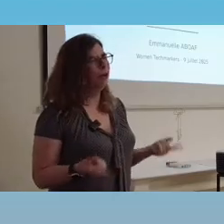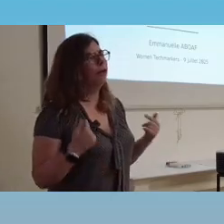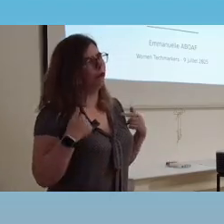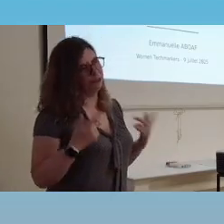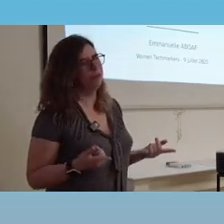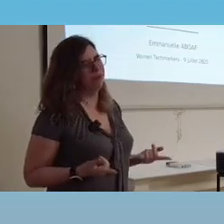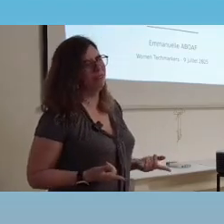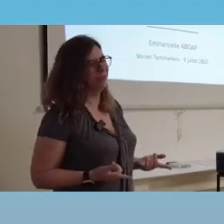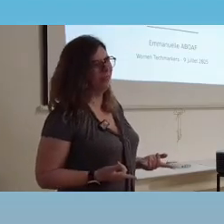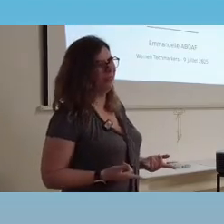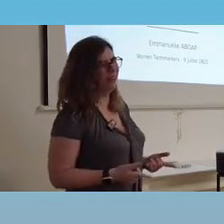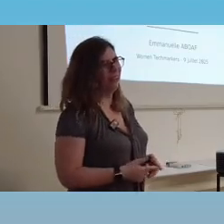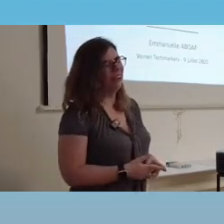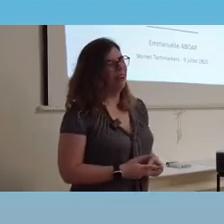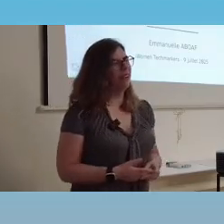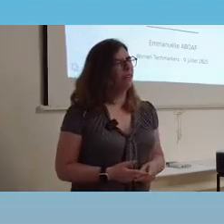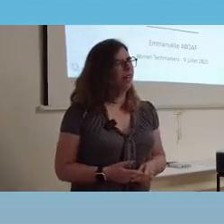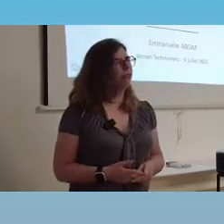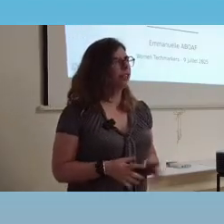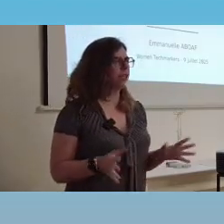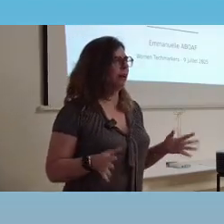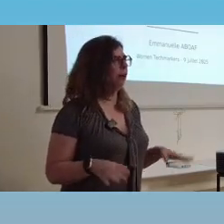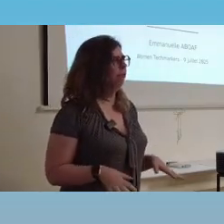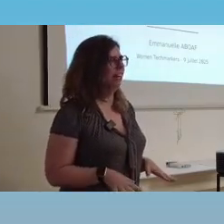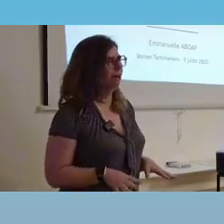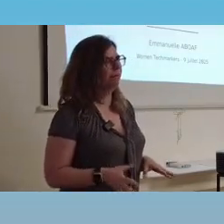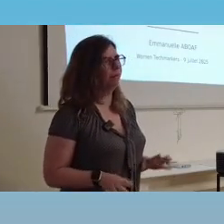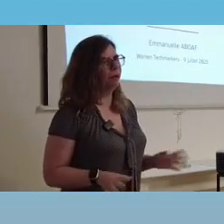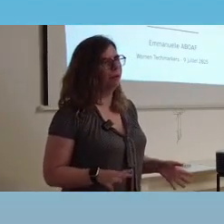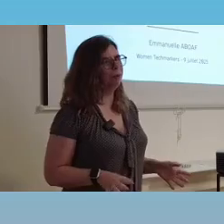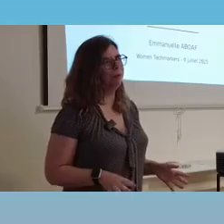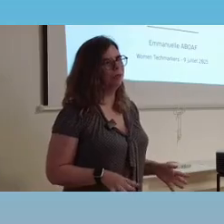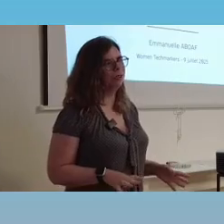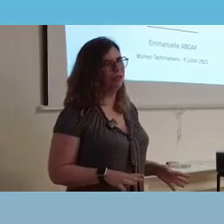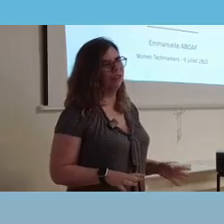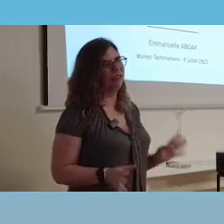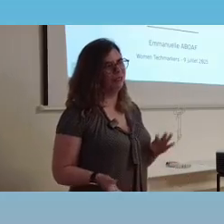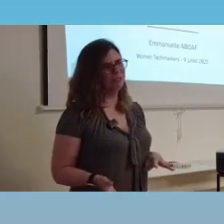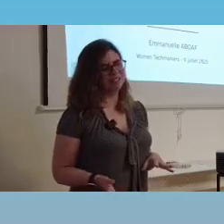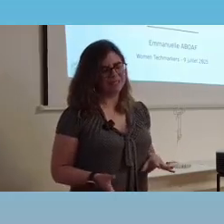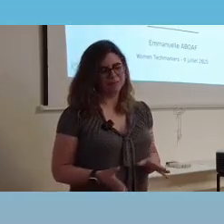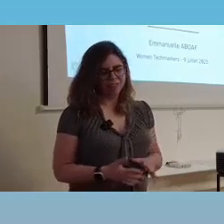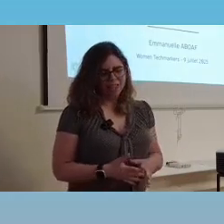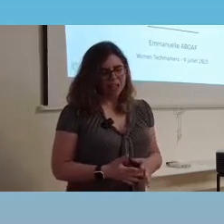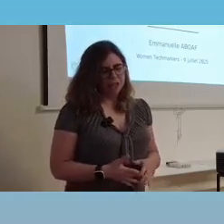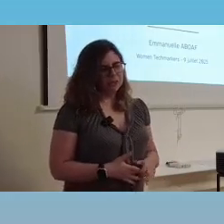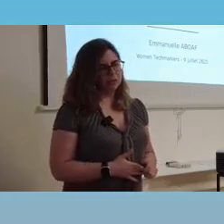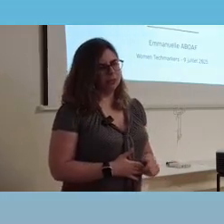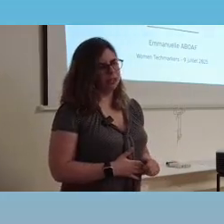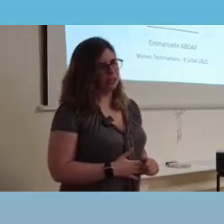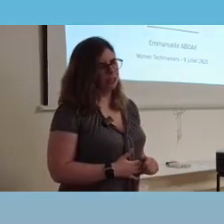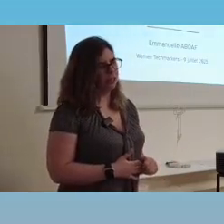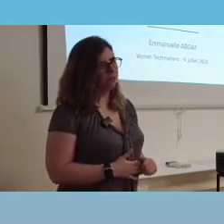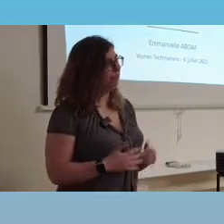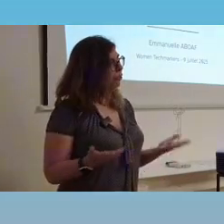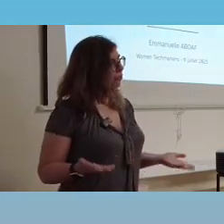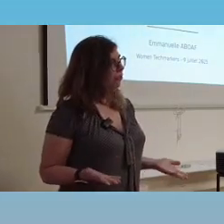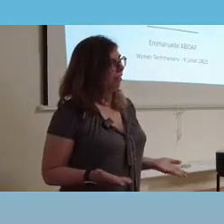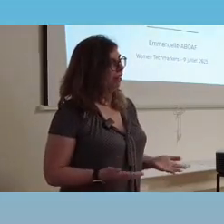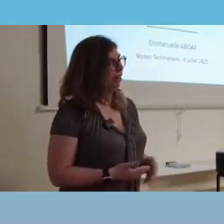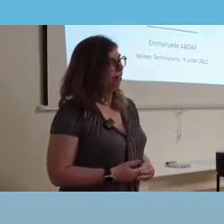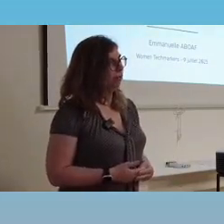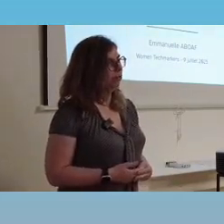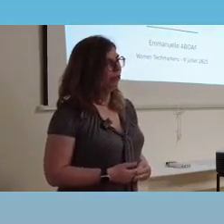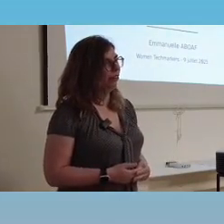mieux. Je parle en anglais, donc j'espère que vous allez quand même comprendre mon tour en français. Donc,